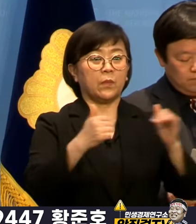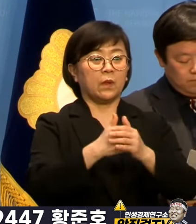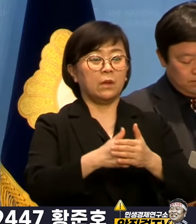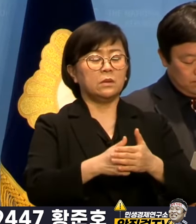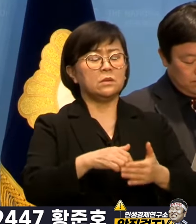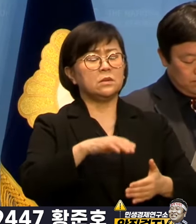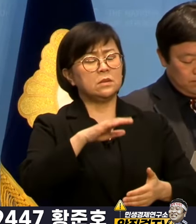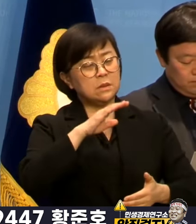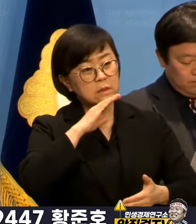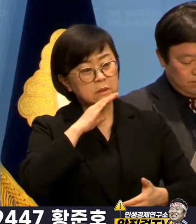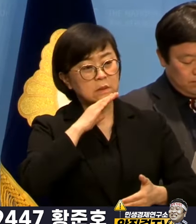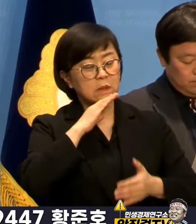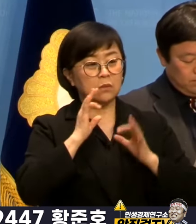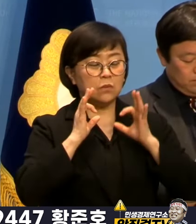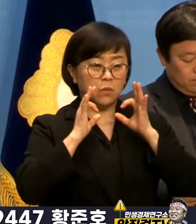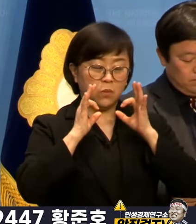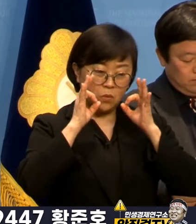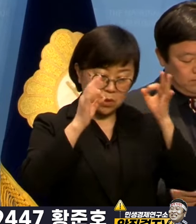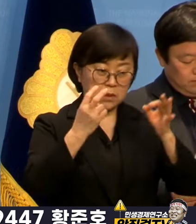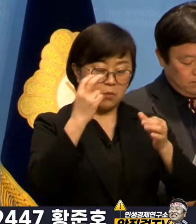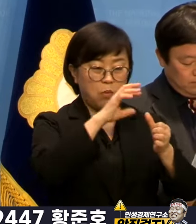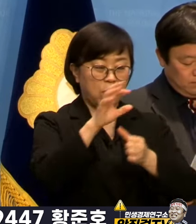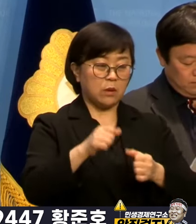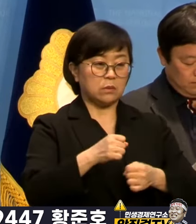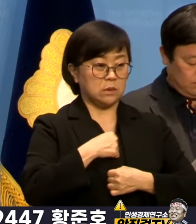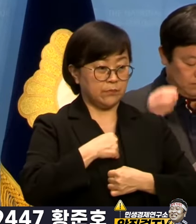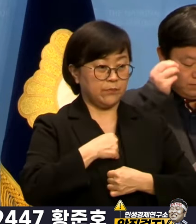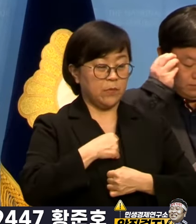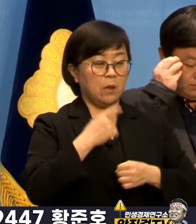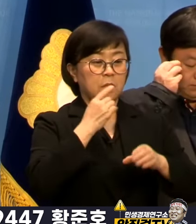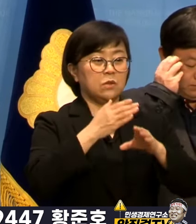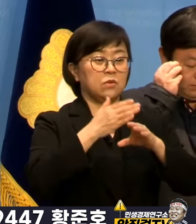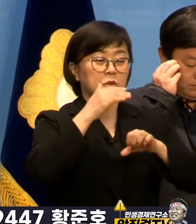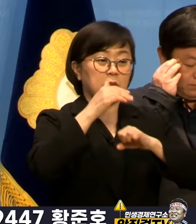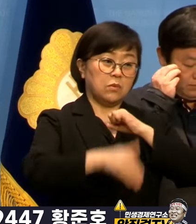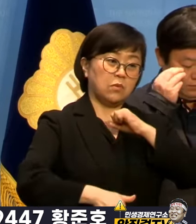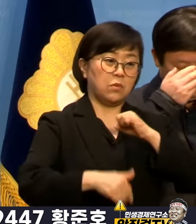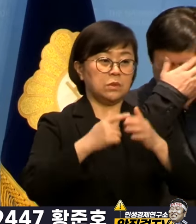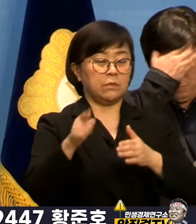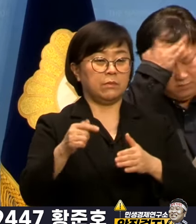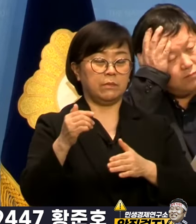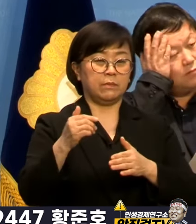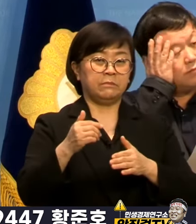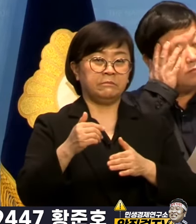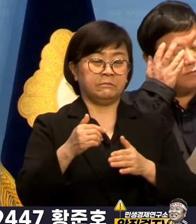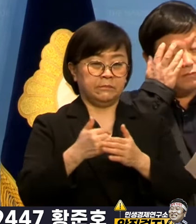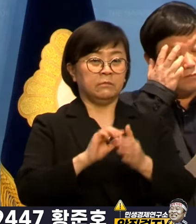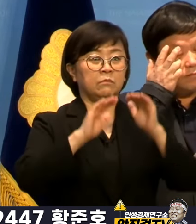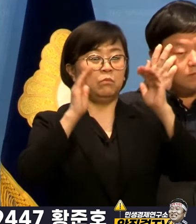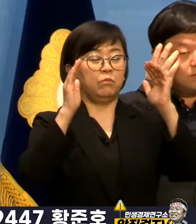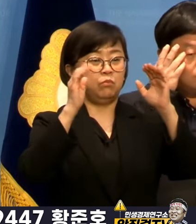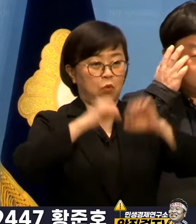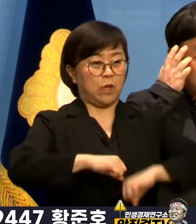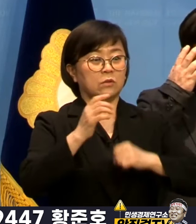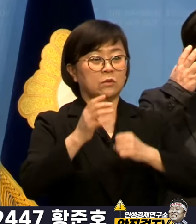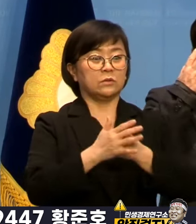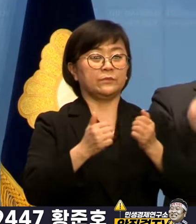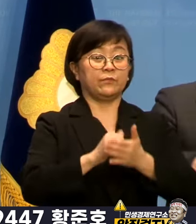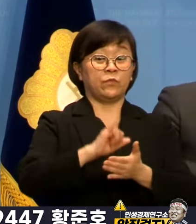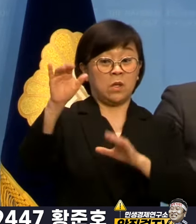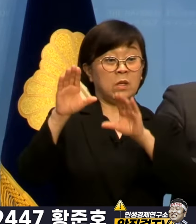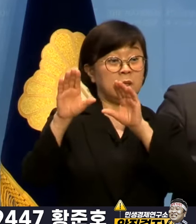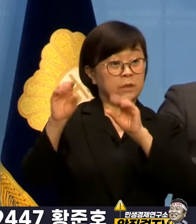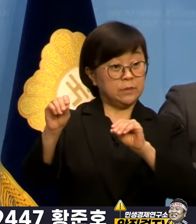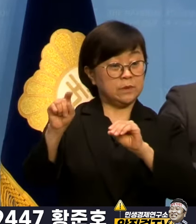피 흘리며 지켜온 대한민국의 민주주의마저 심각하게 훼손시키고 있습니다. 출국